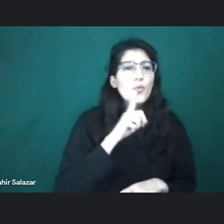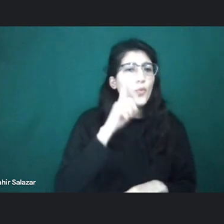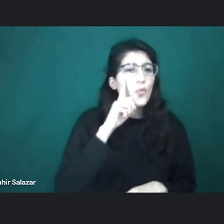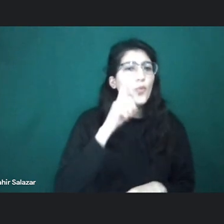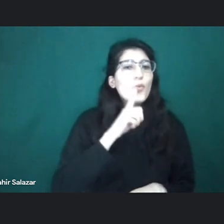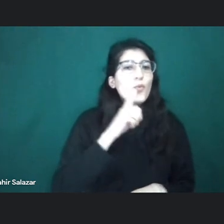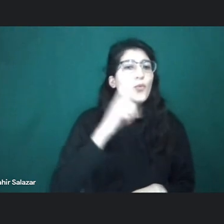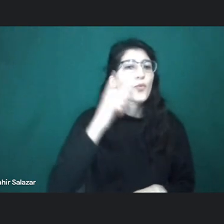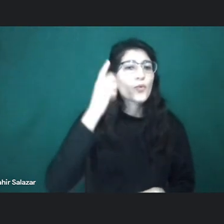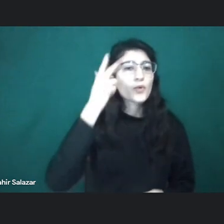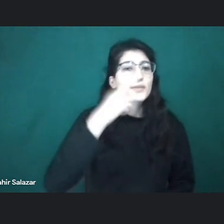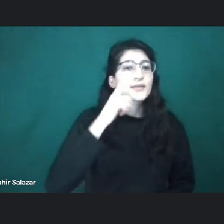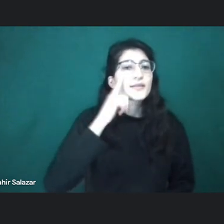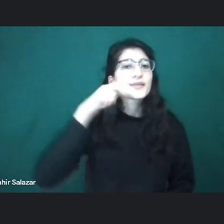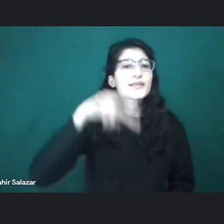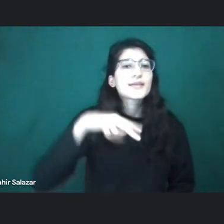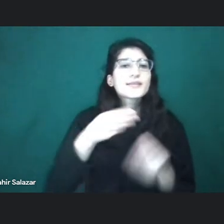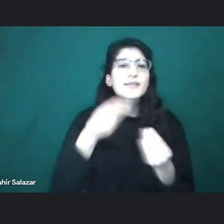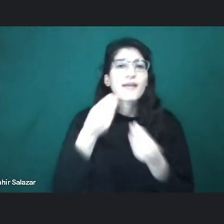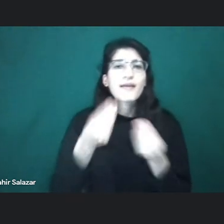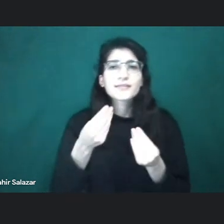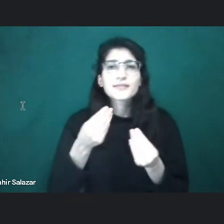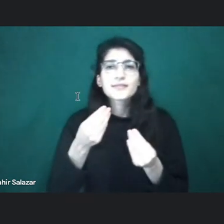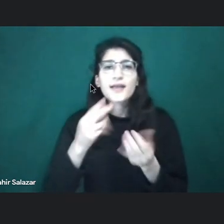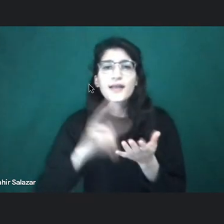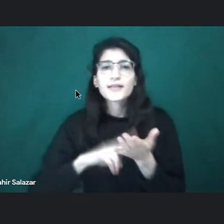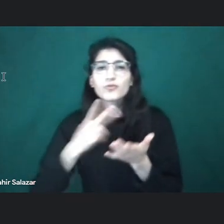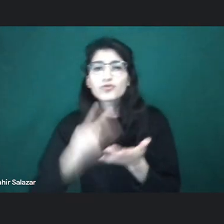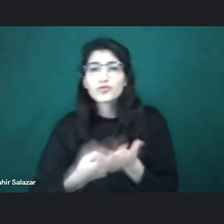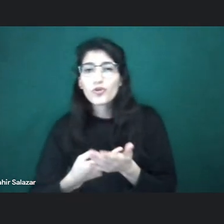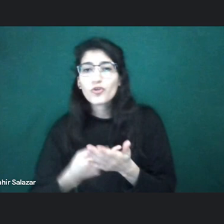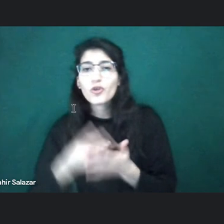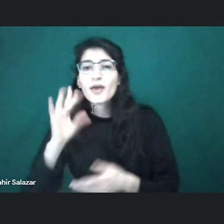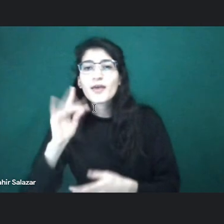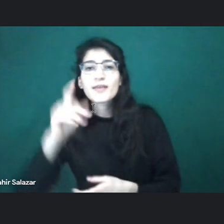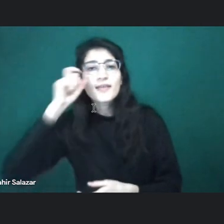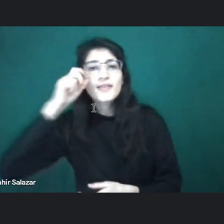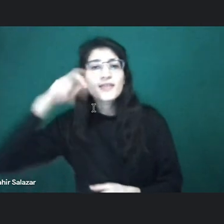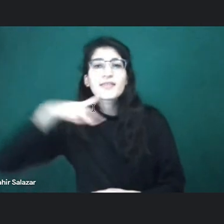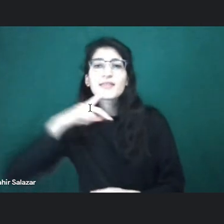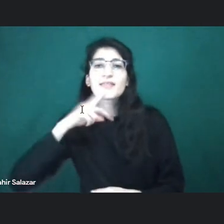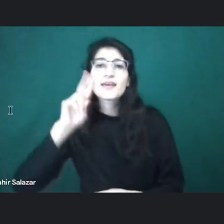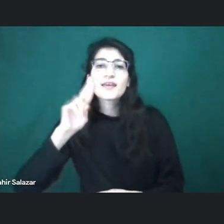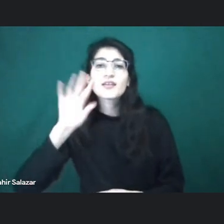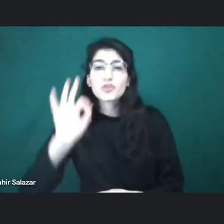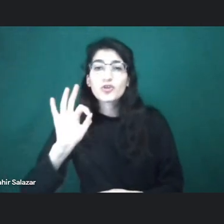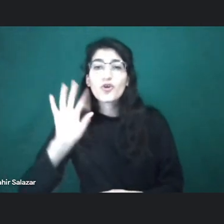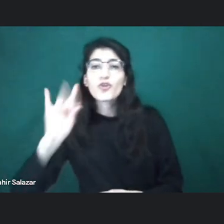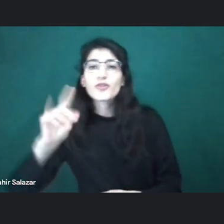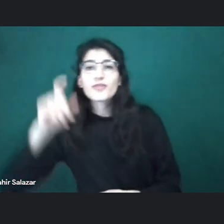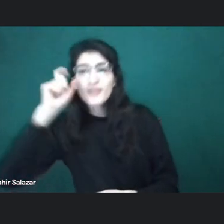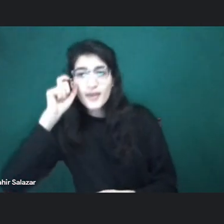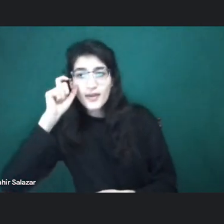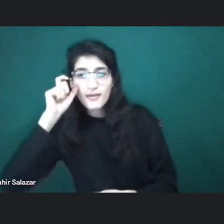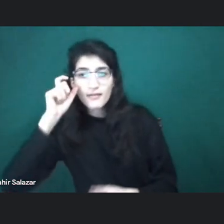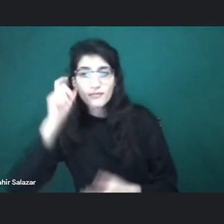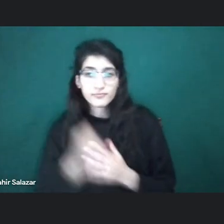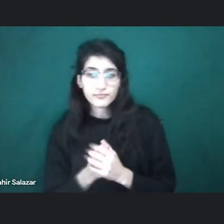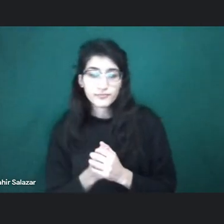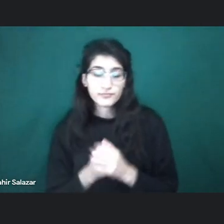Dentro. Dentro de. Muy bien. ¿Cómo sería la traducción entonces de todo esto?